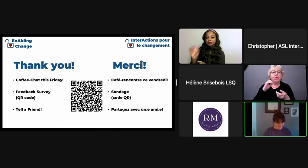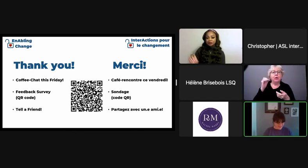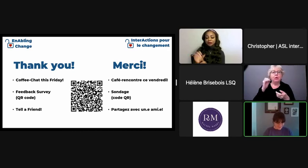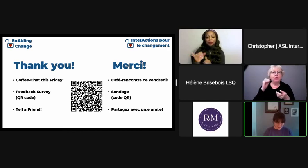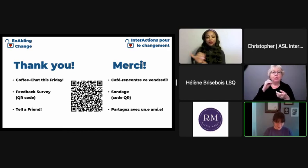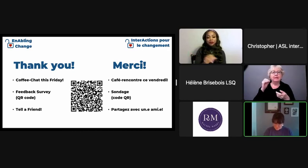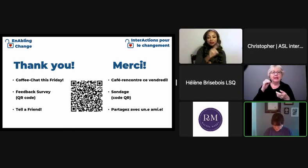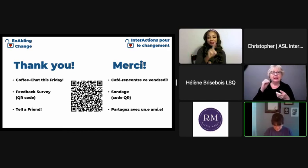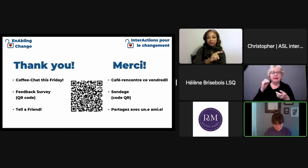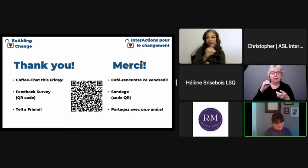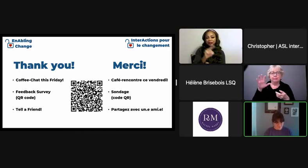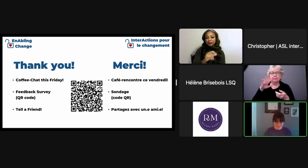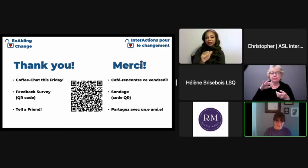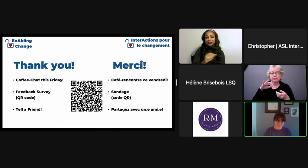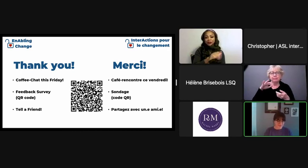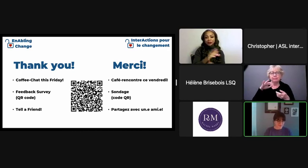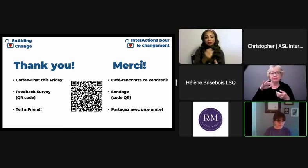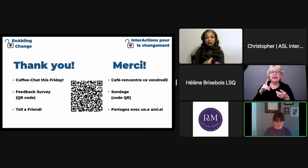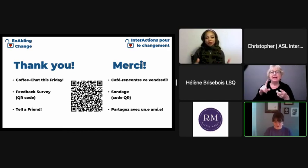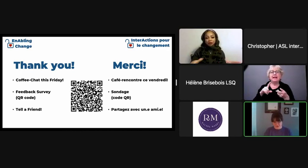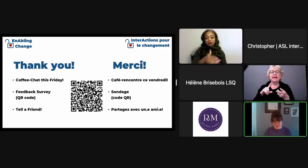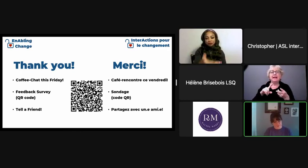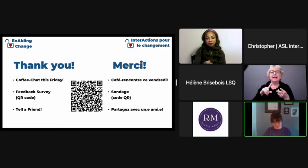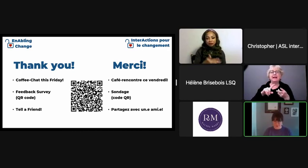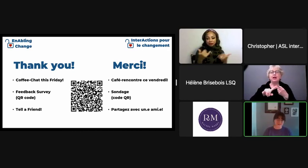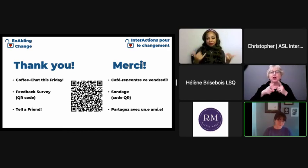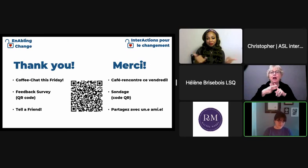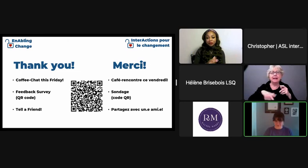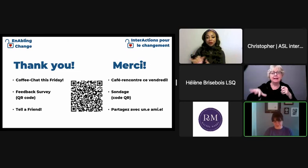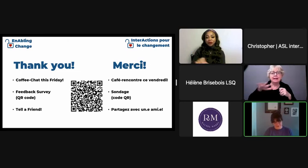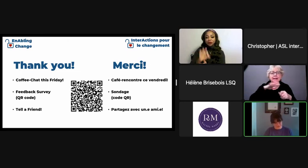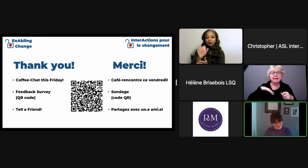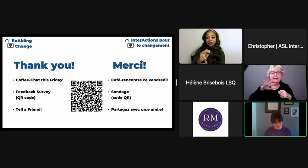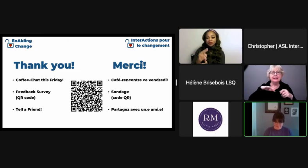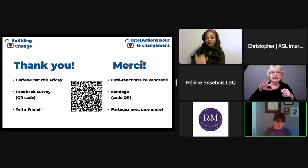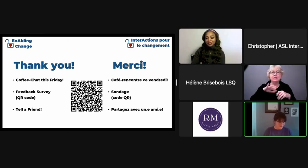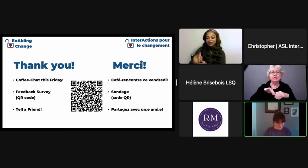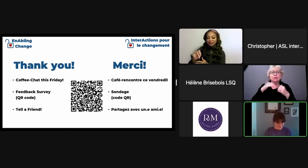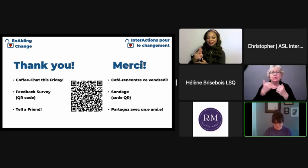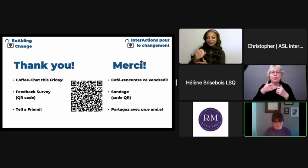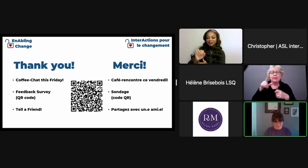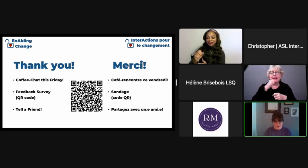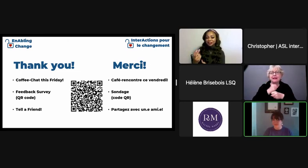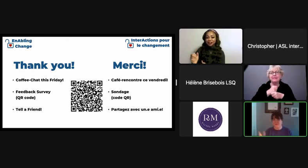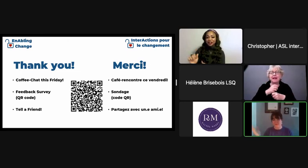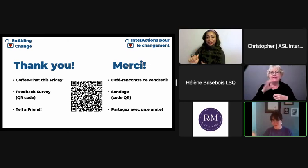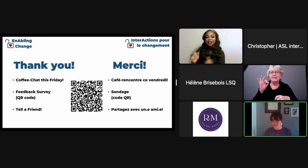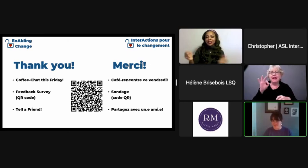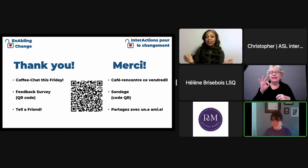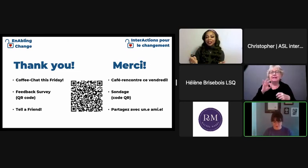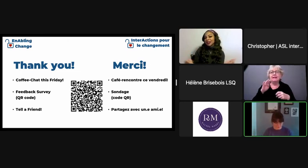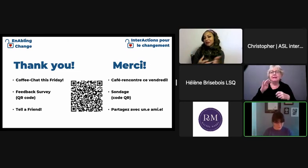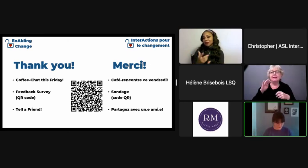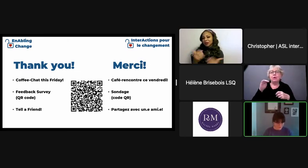collègues pour les mots de bienvenue tous mes collègues en arrière scène Fanny Boran Patricia